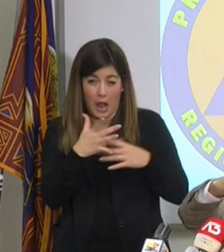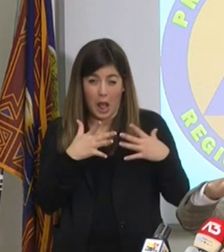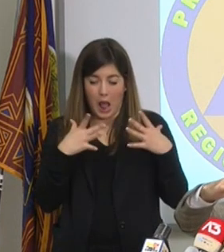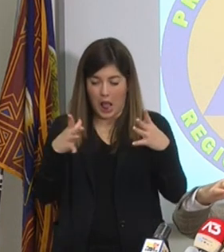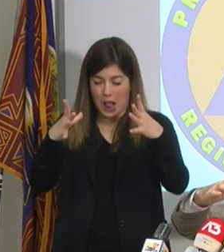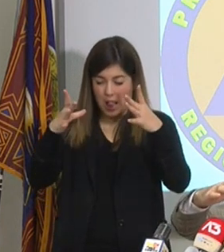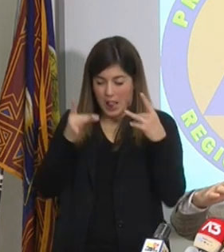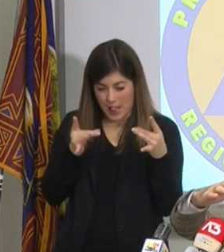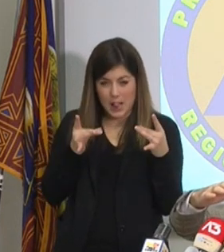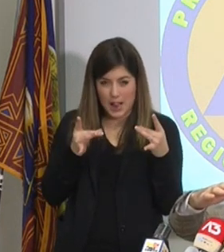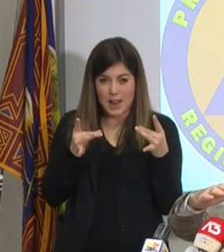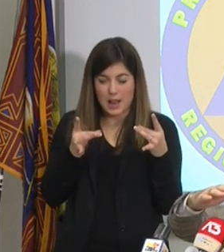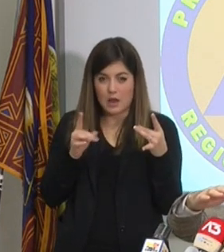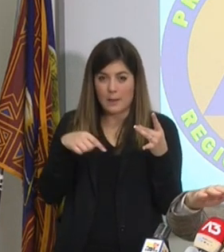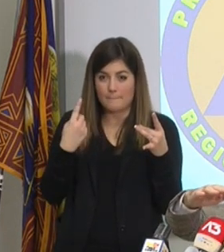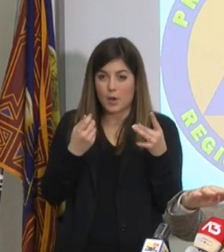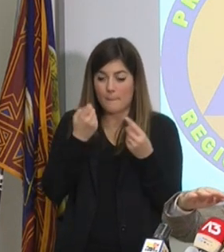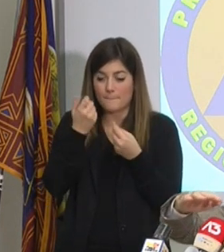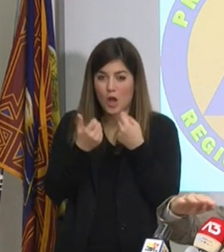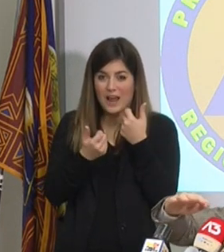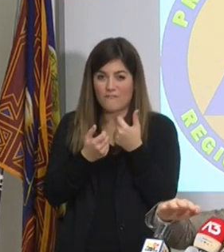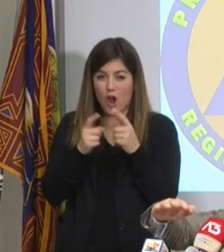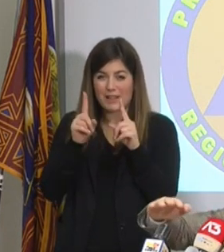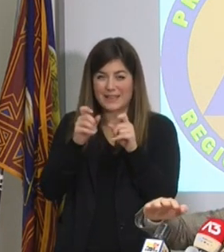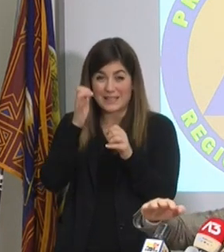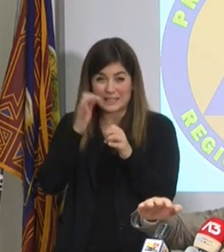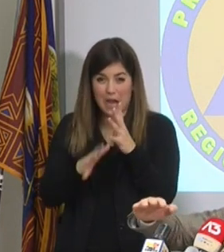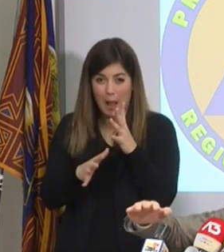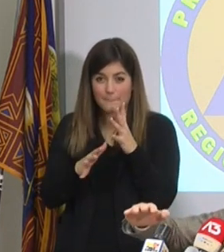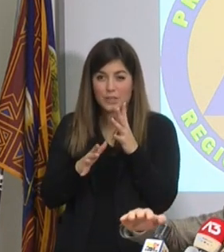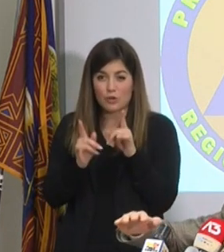possibilità di infettare, il tampone rapido comincia